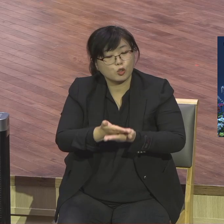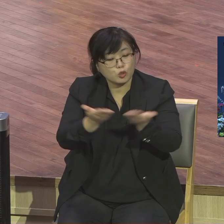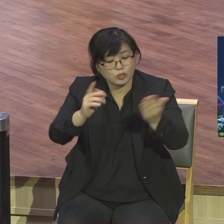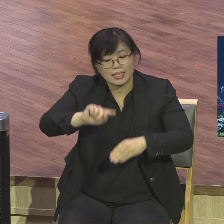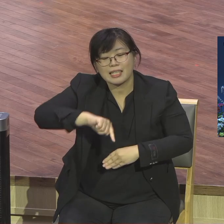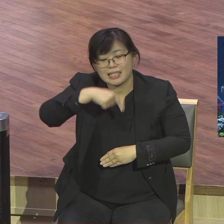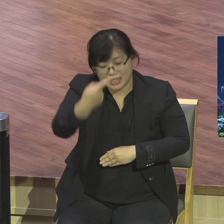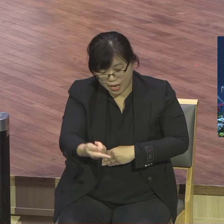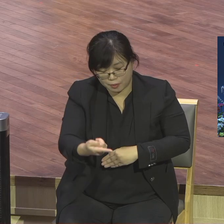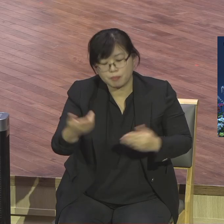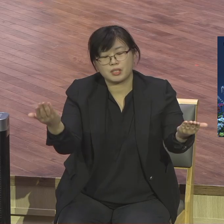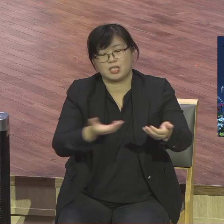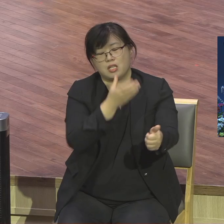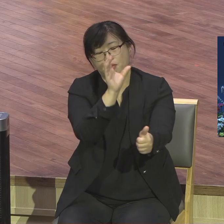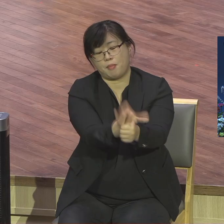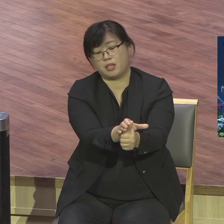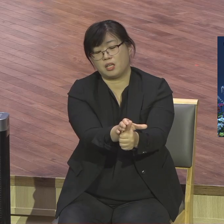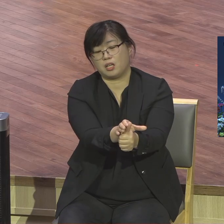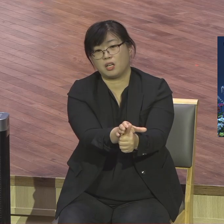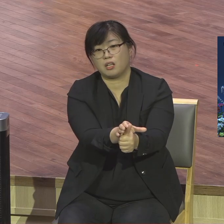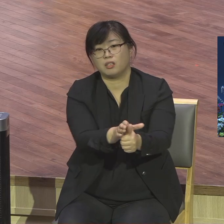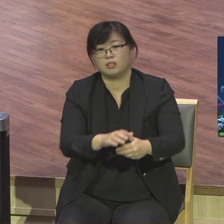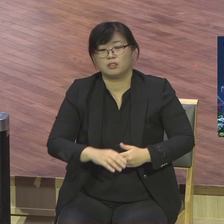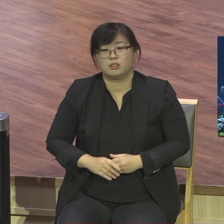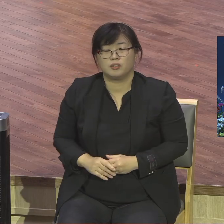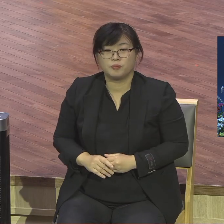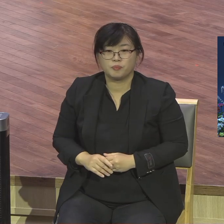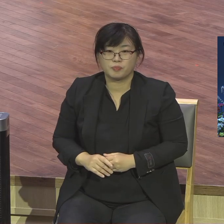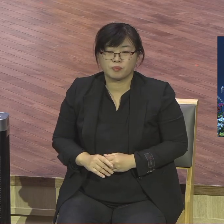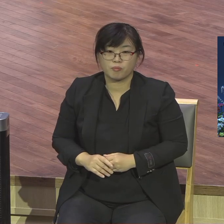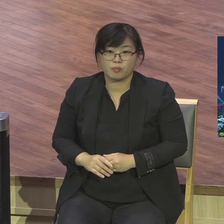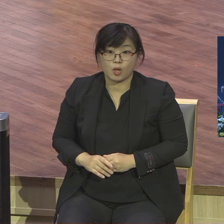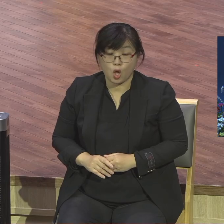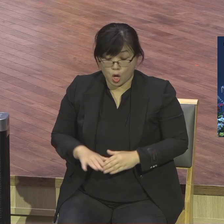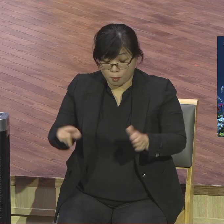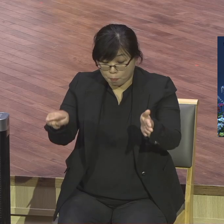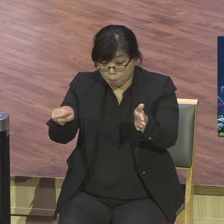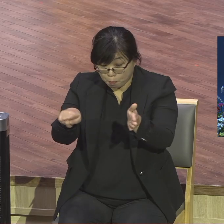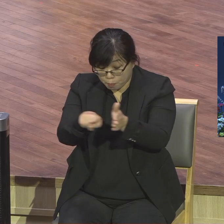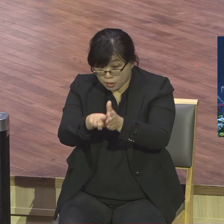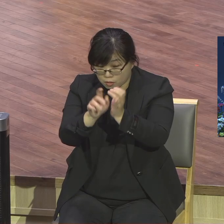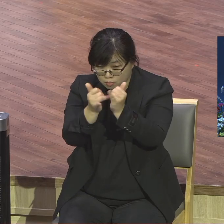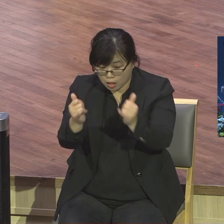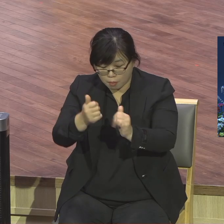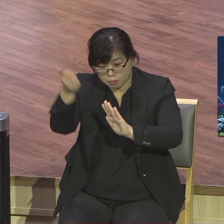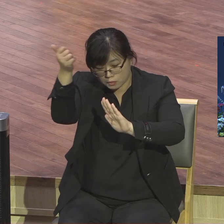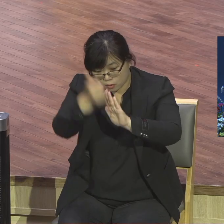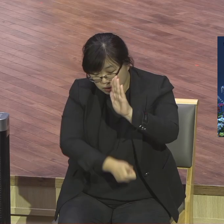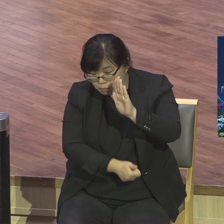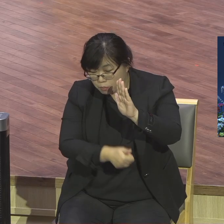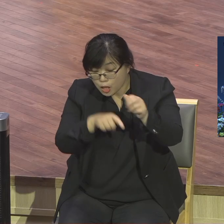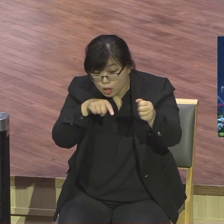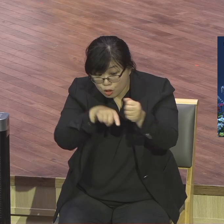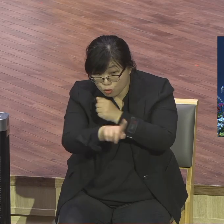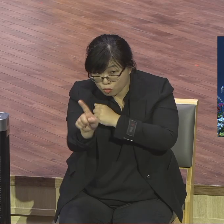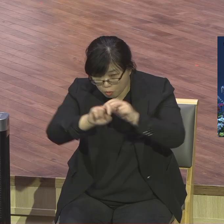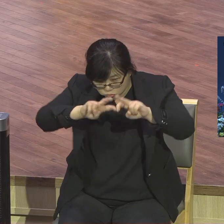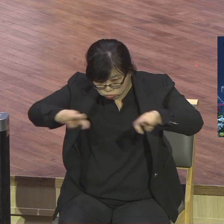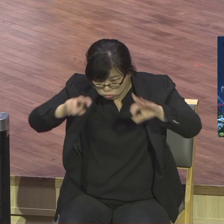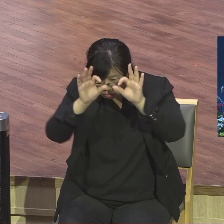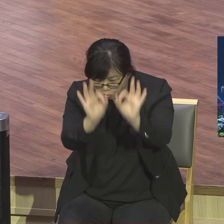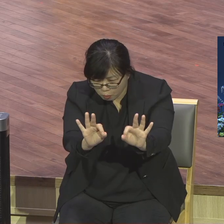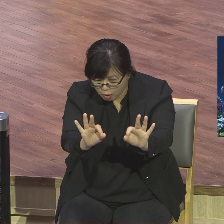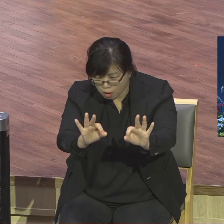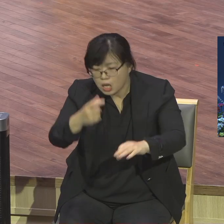데서 기인한다고 했어요 왜 실패하느냐 예배의 영광 예배 실패한 거예요 그럼